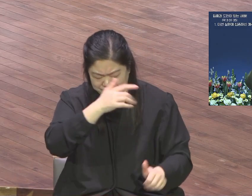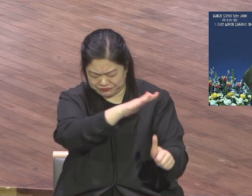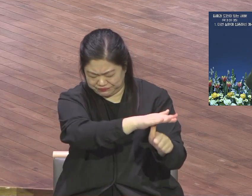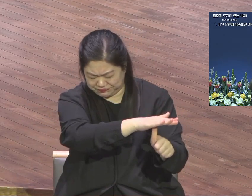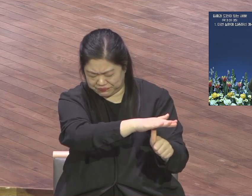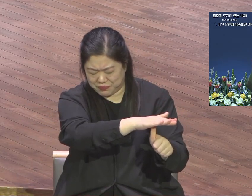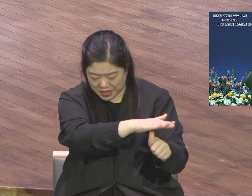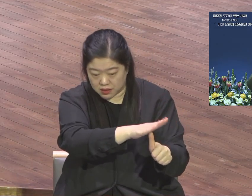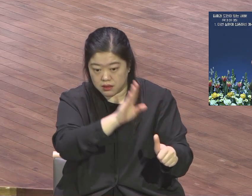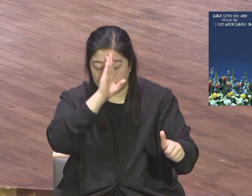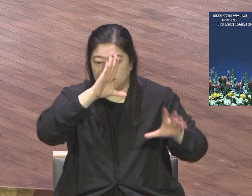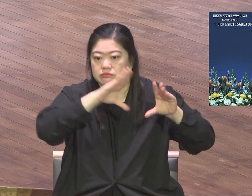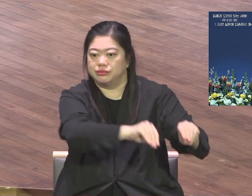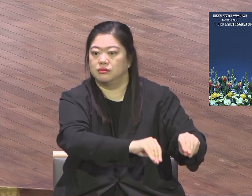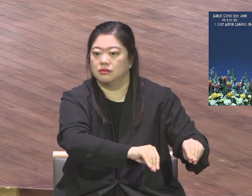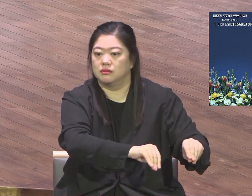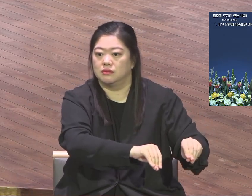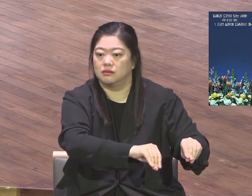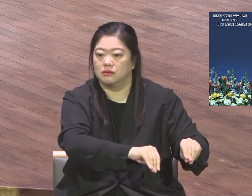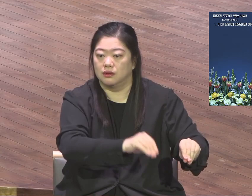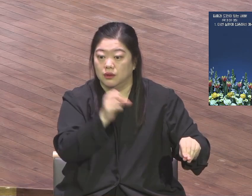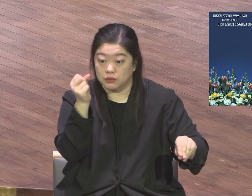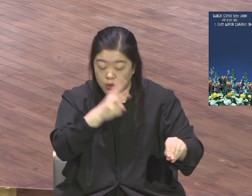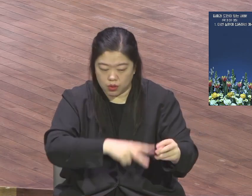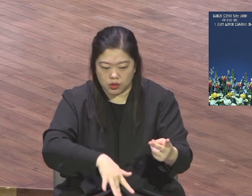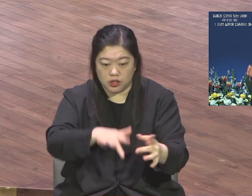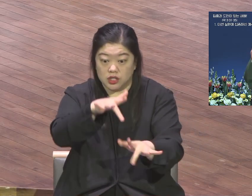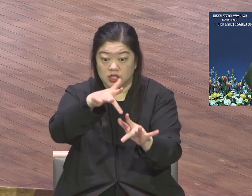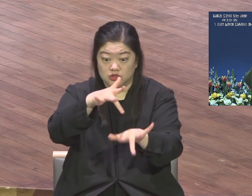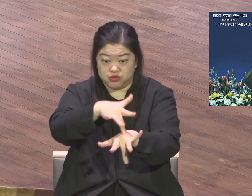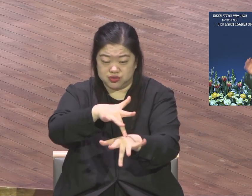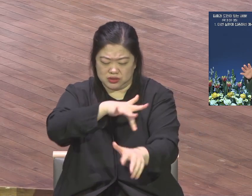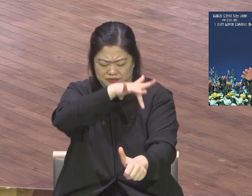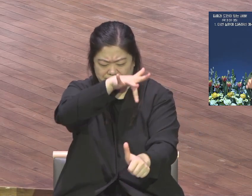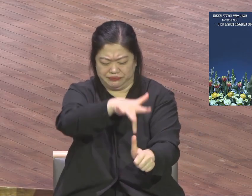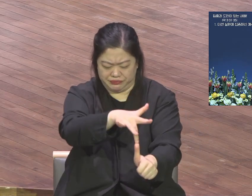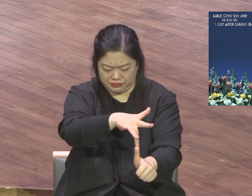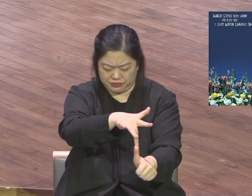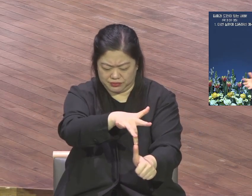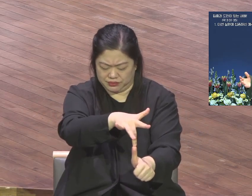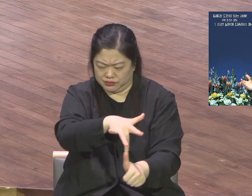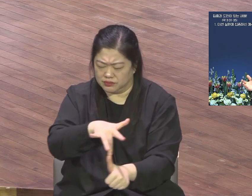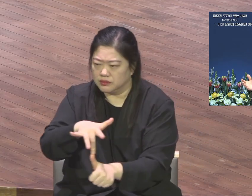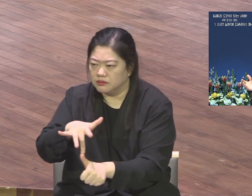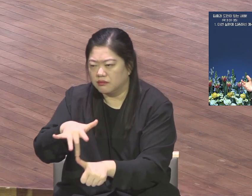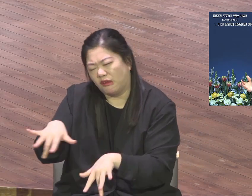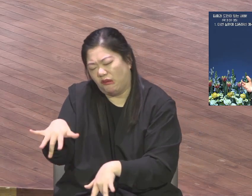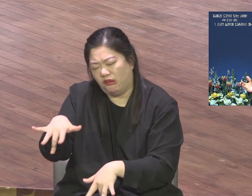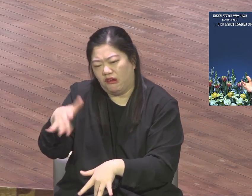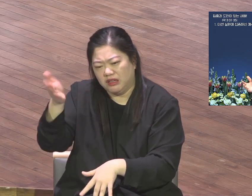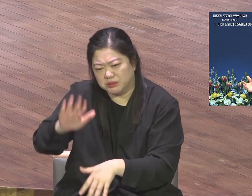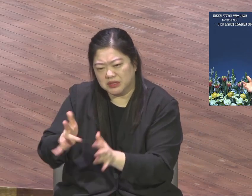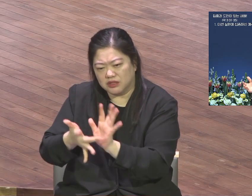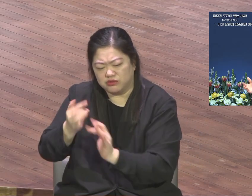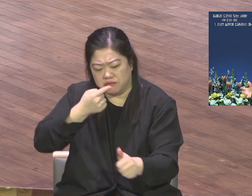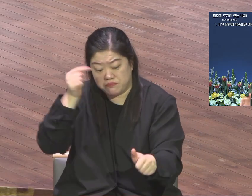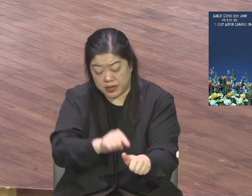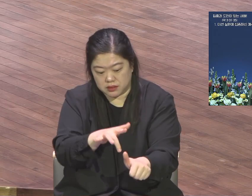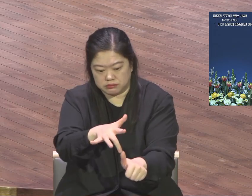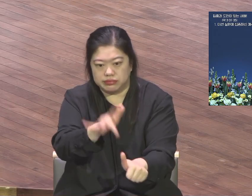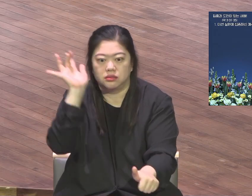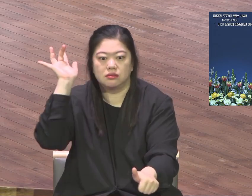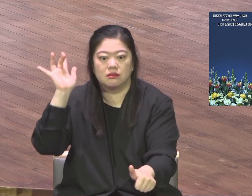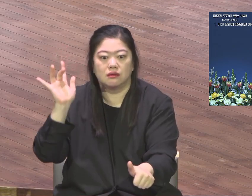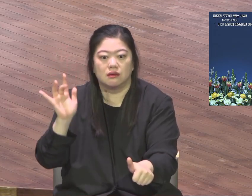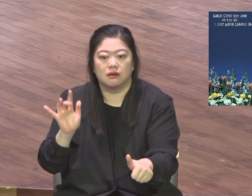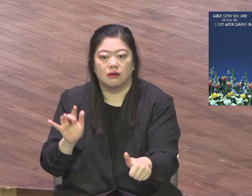막 돌아가지고 시달리는 이런 사람이 예수님 앞에 딱 나오면 그냥 귀신 쫓겨나 정상이 돼.